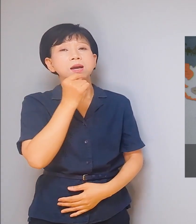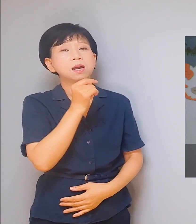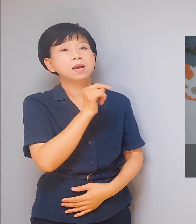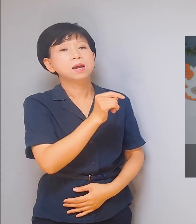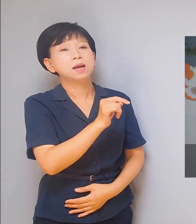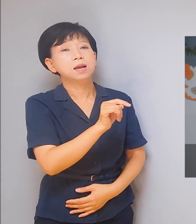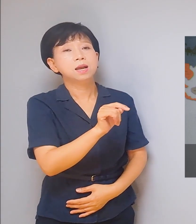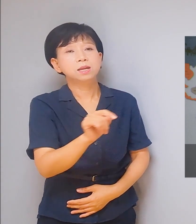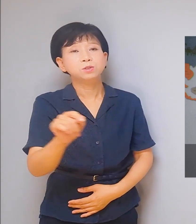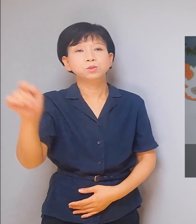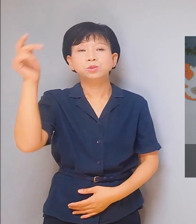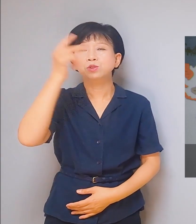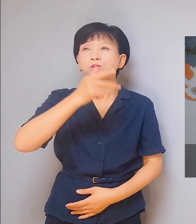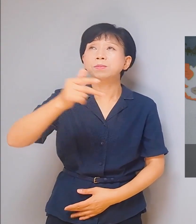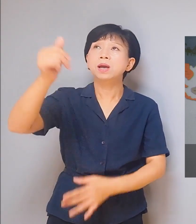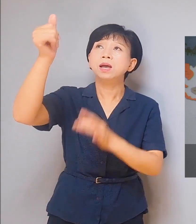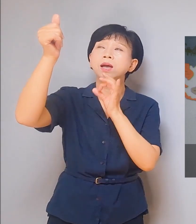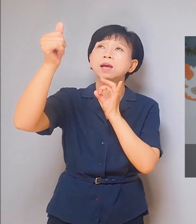바라볼지라